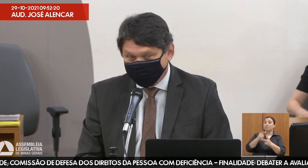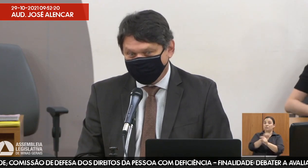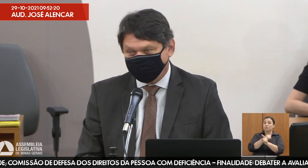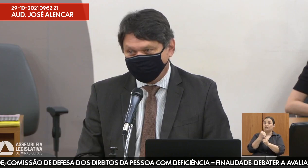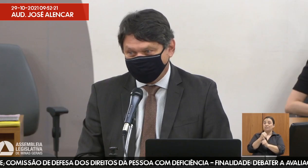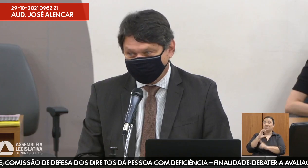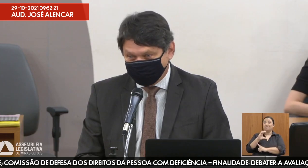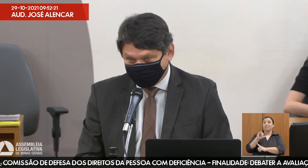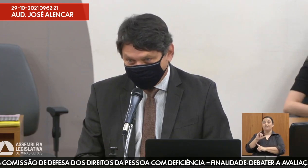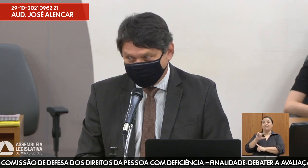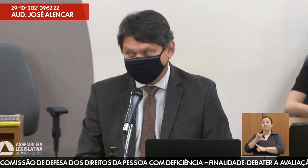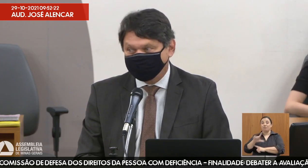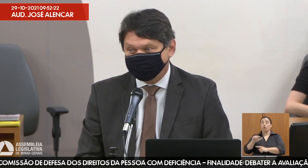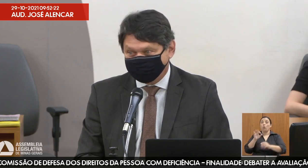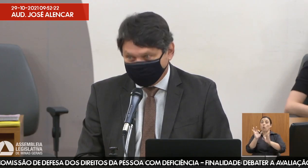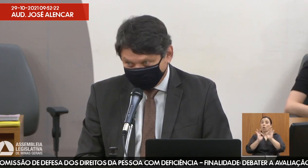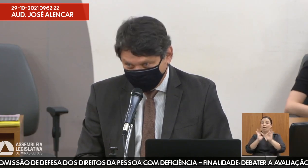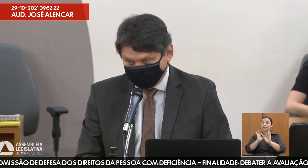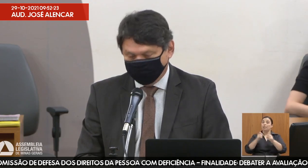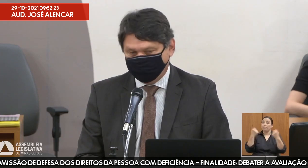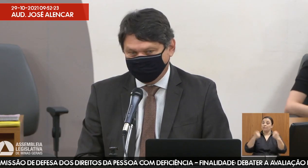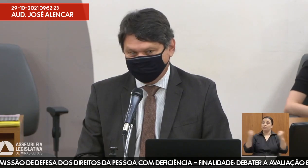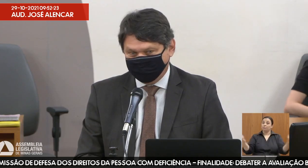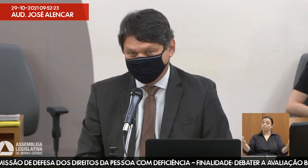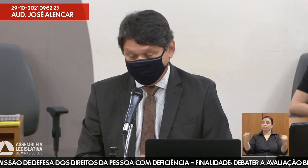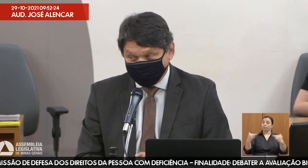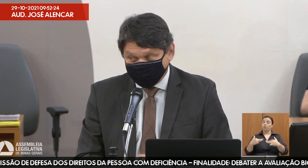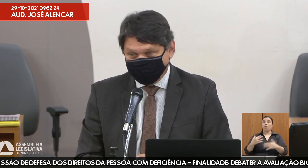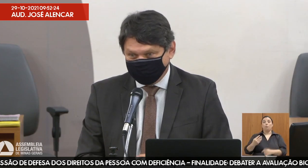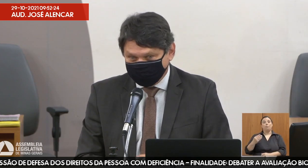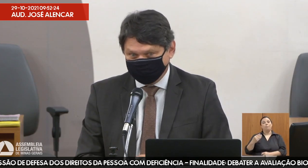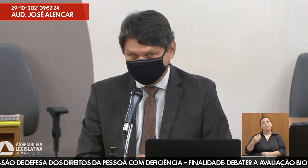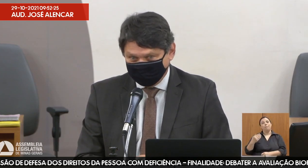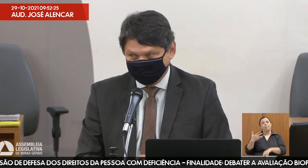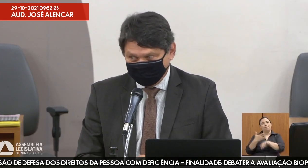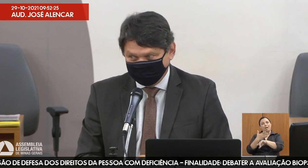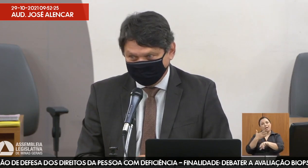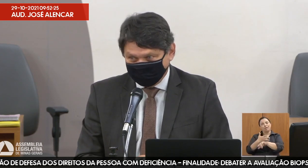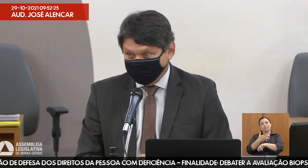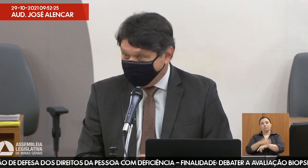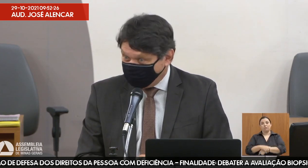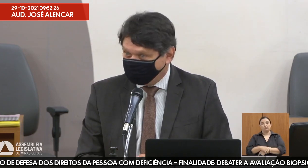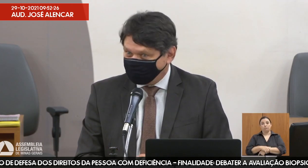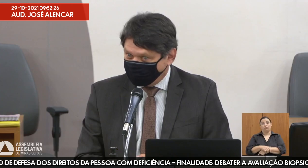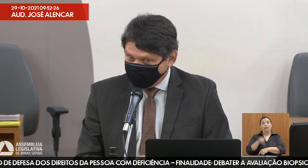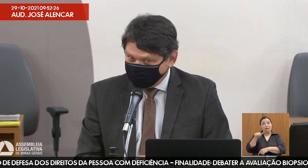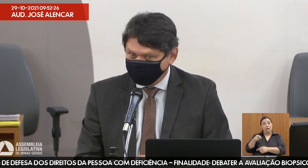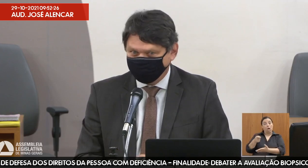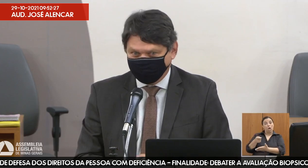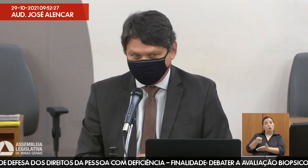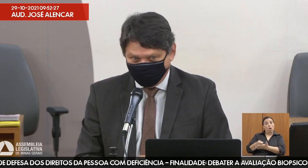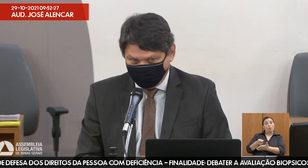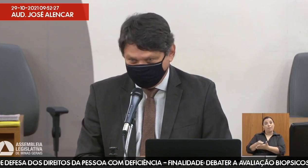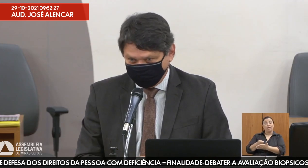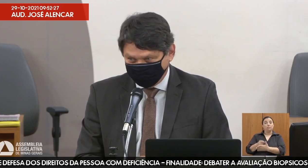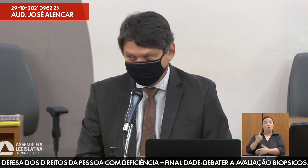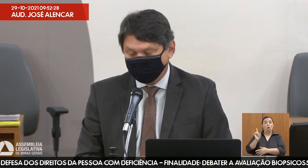vir participar também. É dever, não é favor.